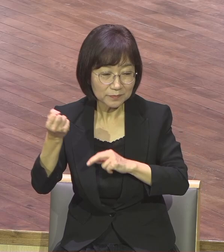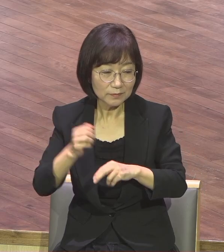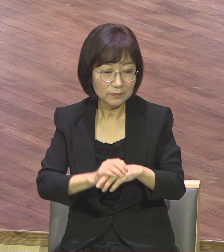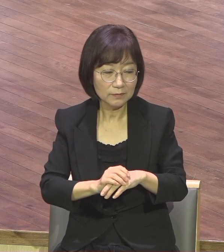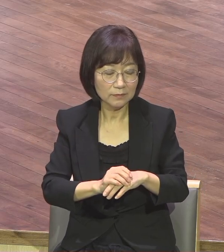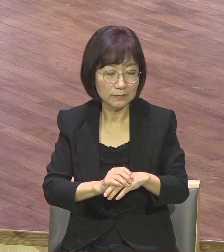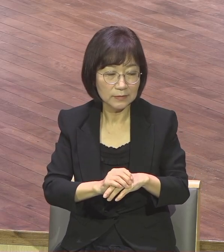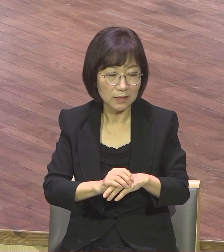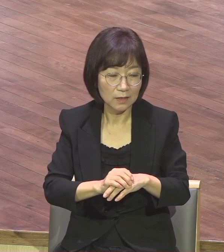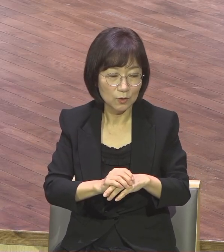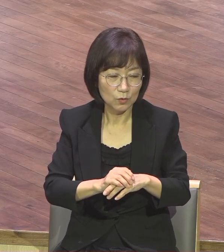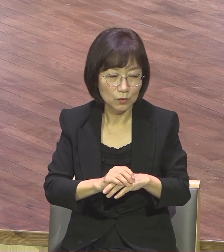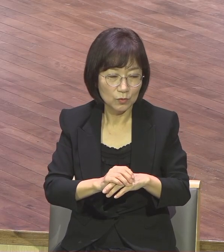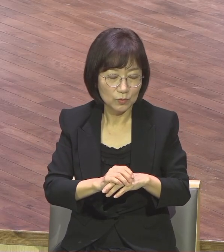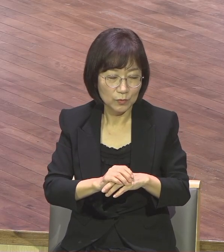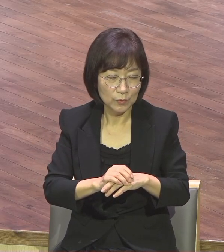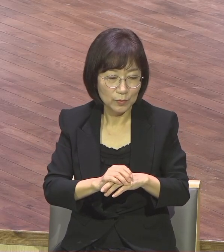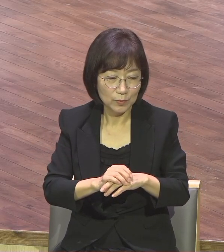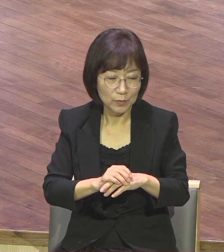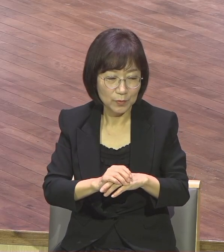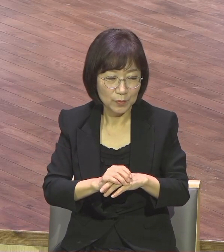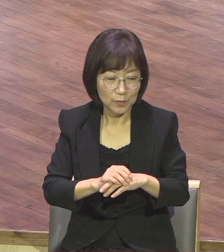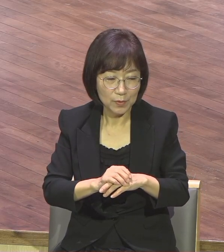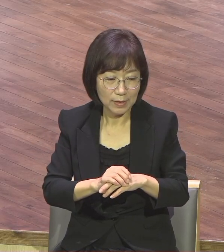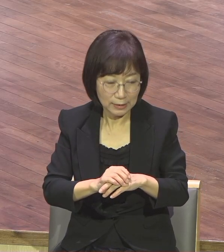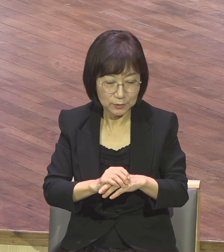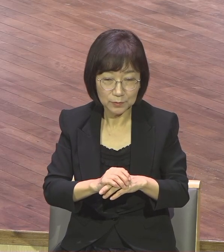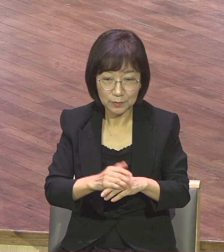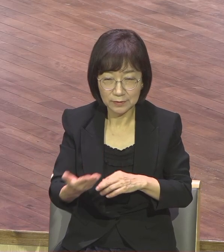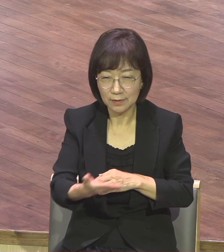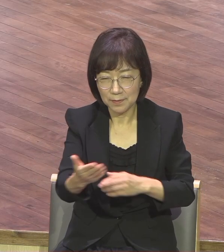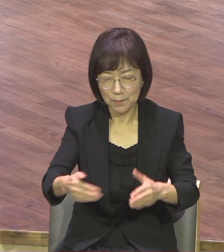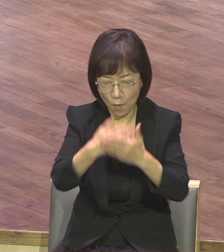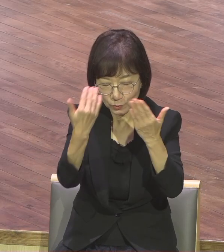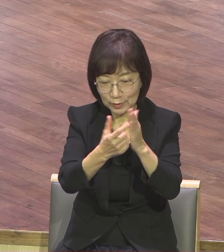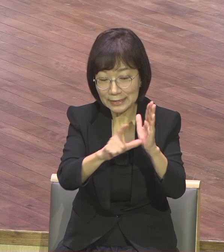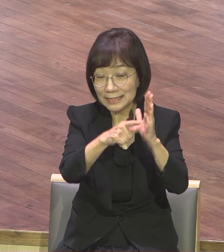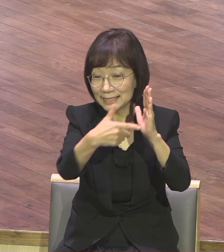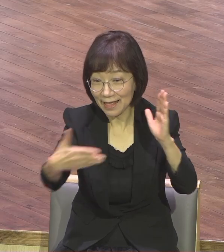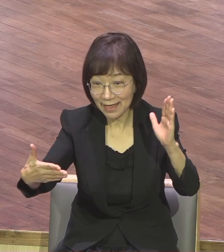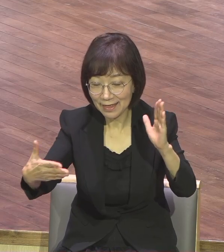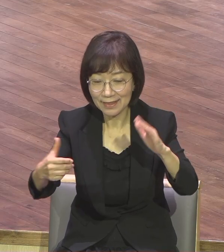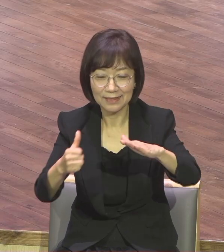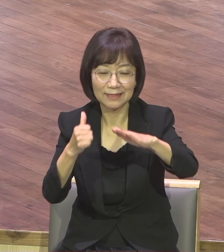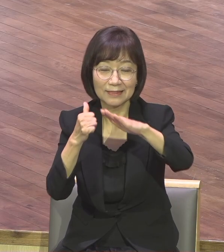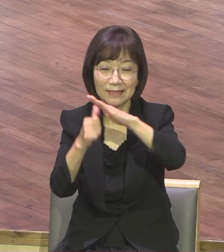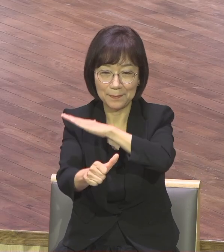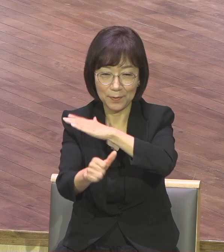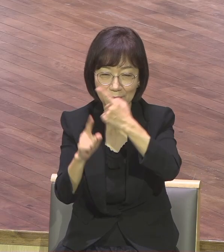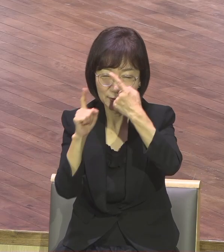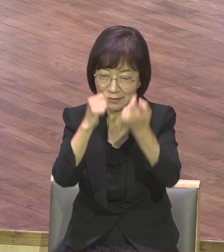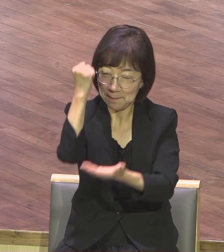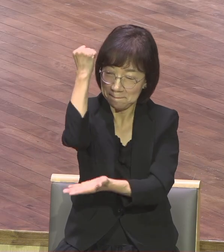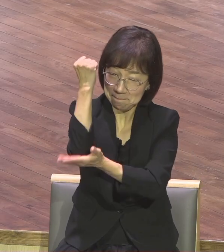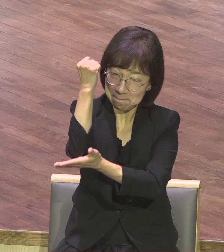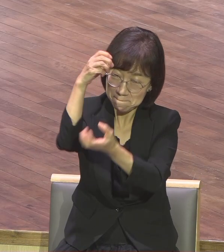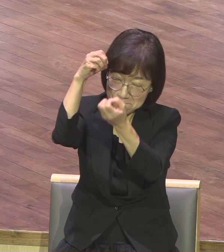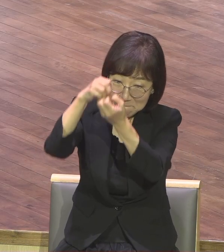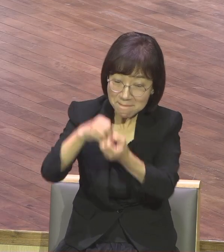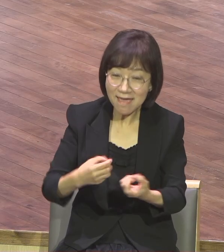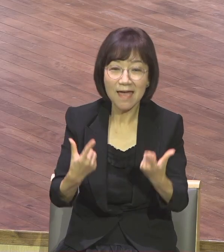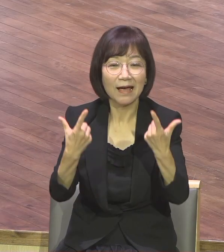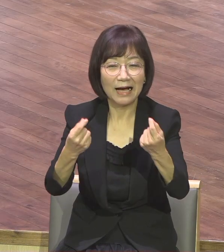써가는데 모두가 다 희대적 대표적 기념비적으로 다 쓰임받기를 주님으로